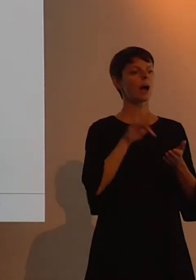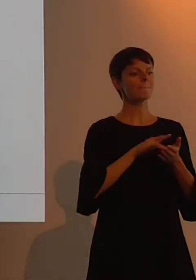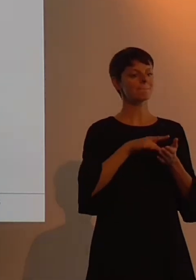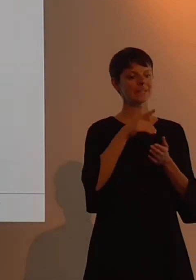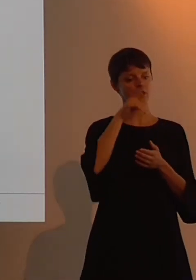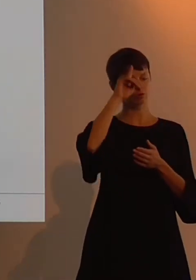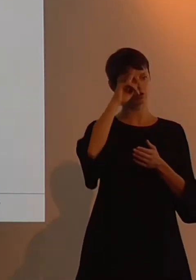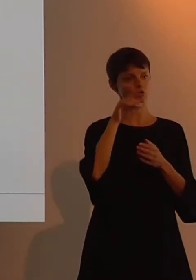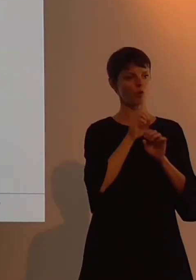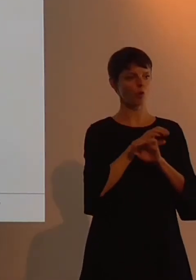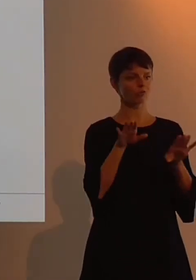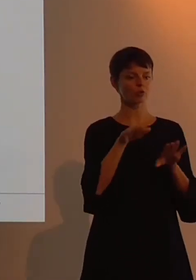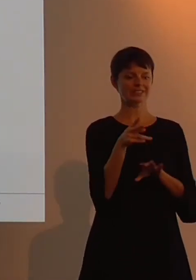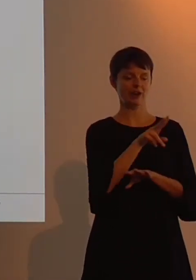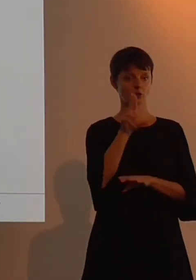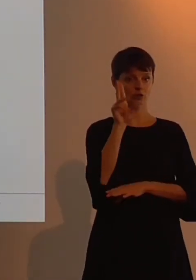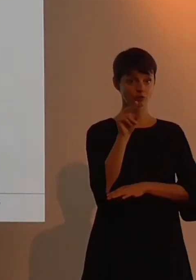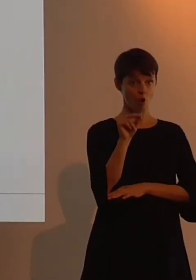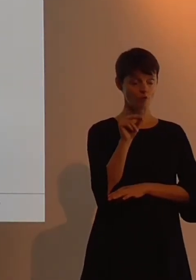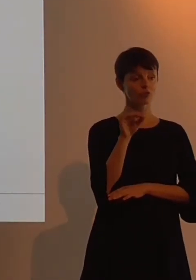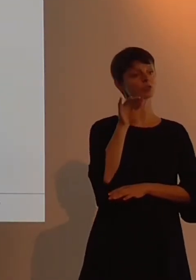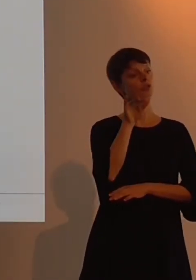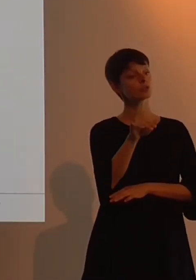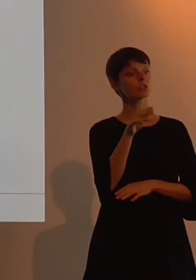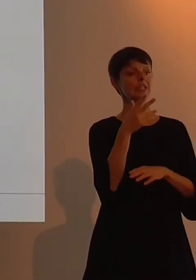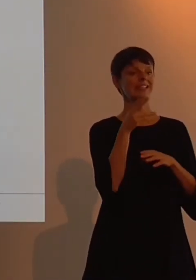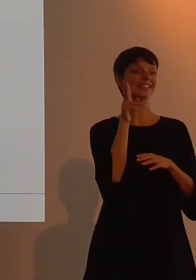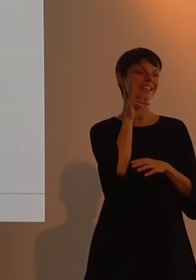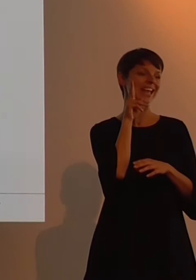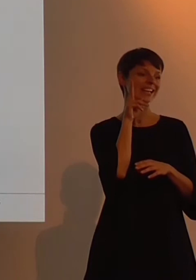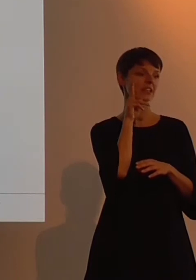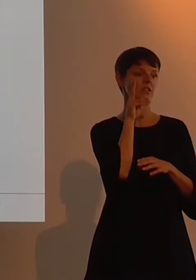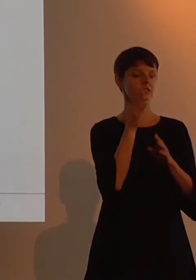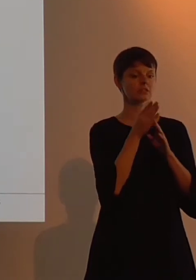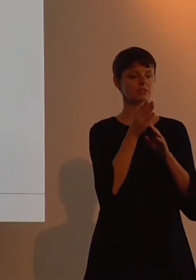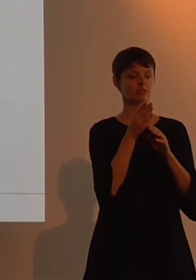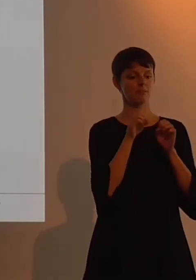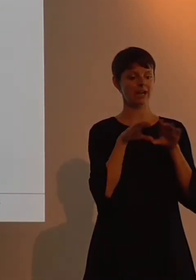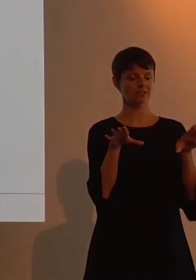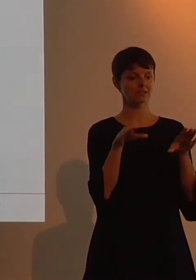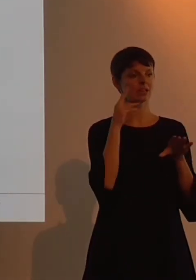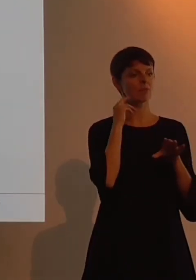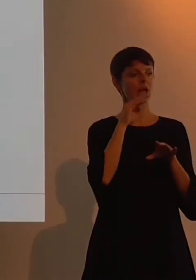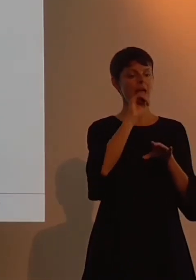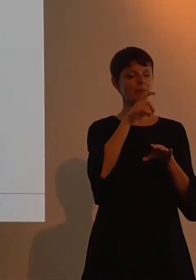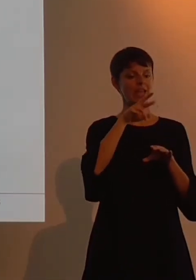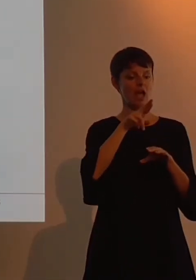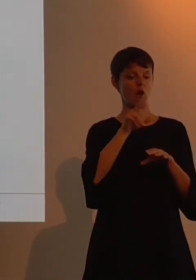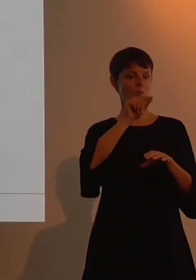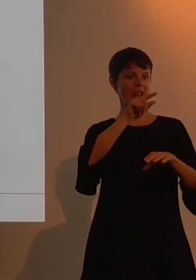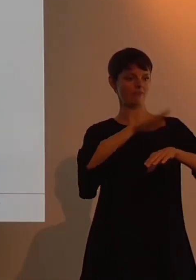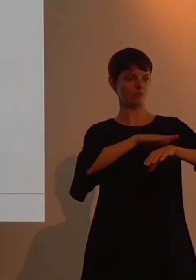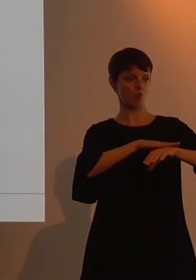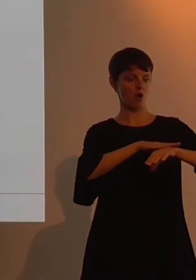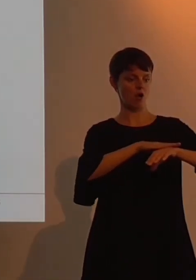CAF hat das seit 2012 ein werktägliches Magazin. Auf Vormittag sind es NDR11. Hat fast